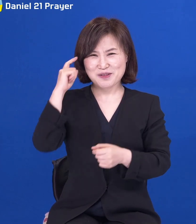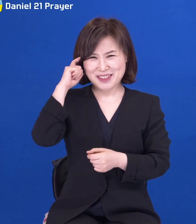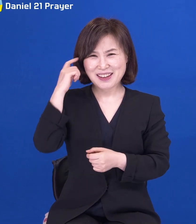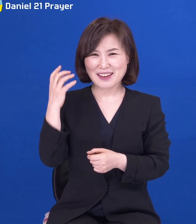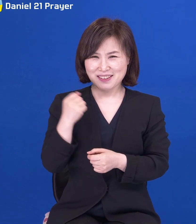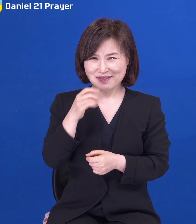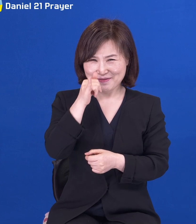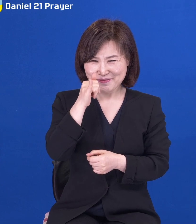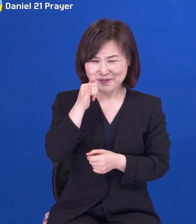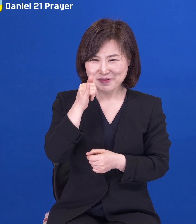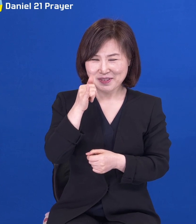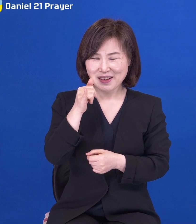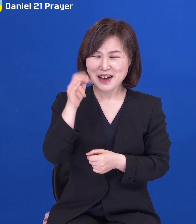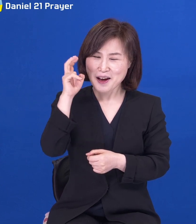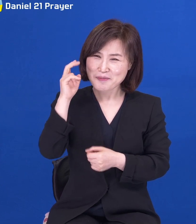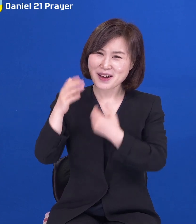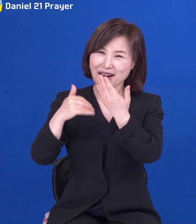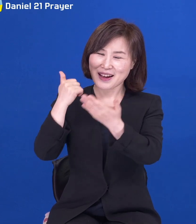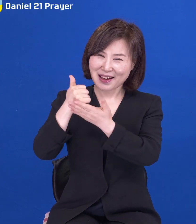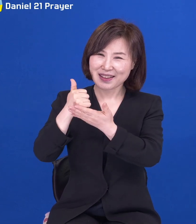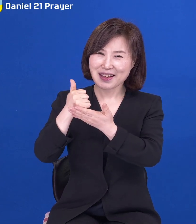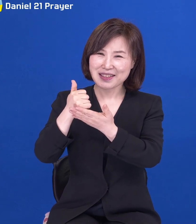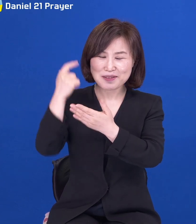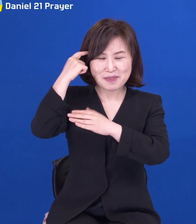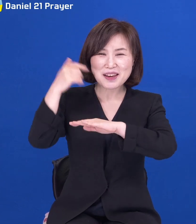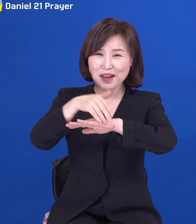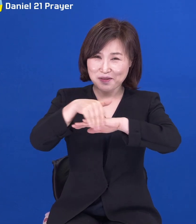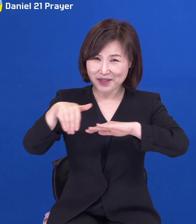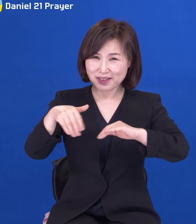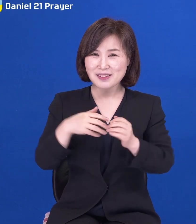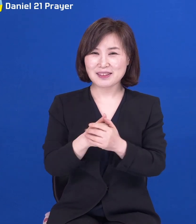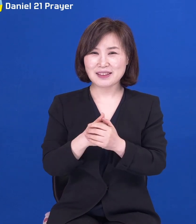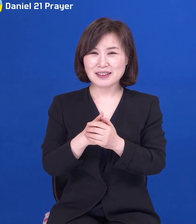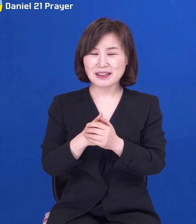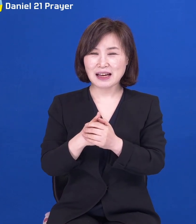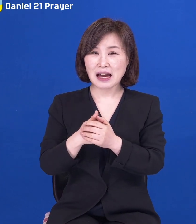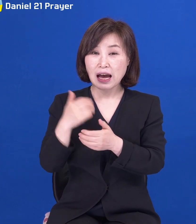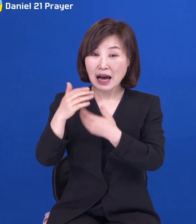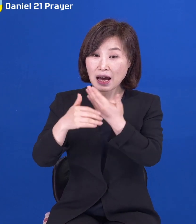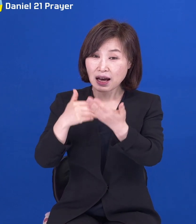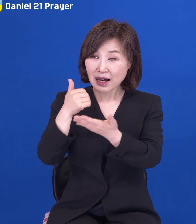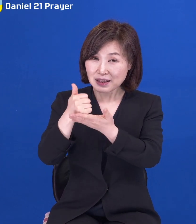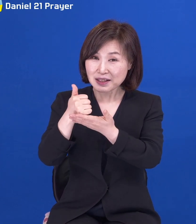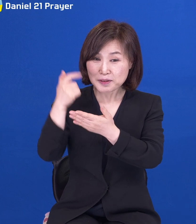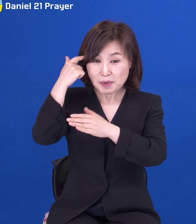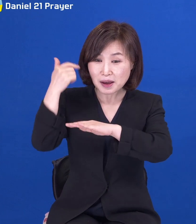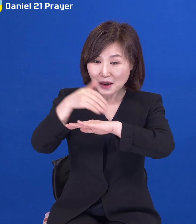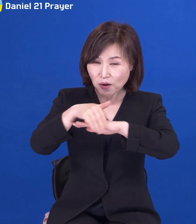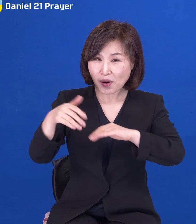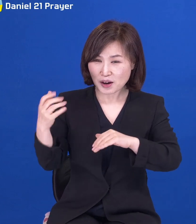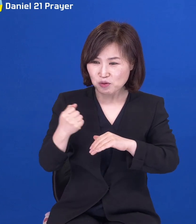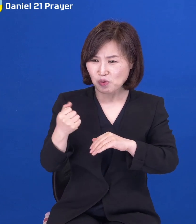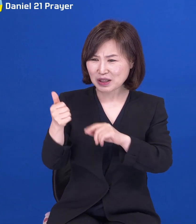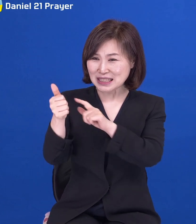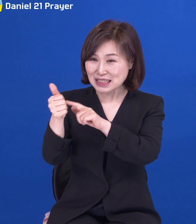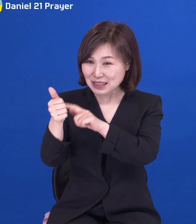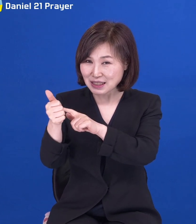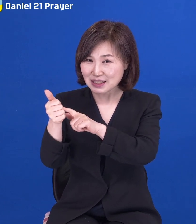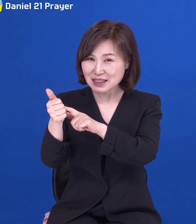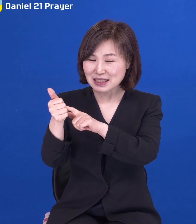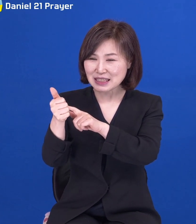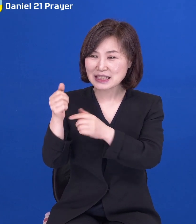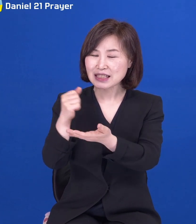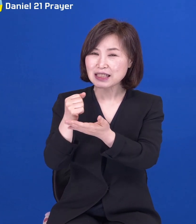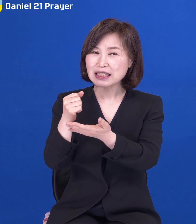이것 또한 하나님께서 미리 준비해 놓으신 거죠. 그 친구 덕분에 하나님께서 그 친구로 인해서 쓰셔가지고 그 친구가